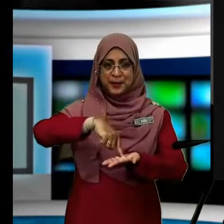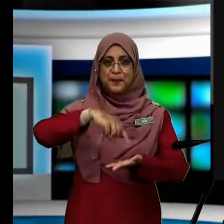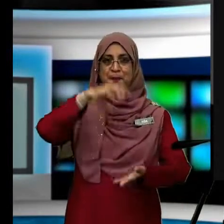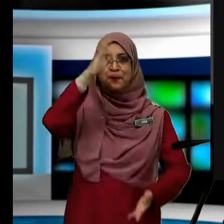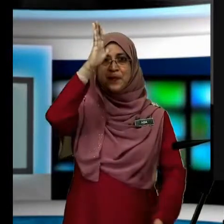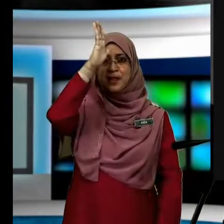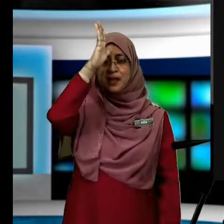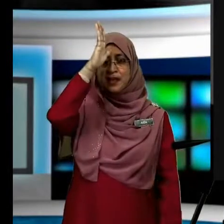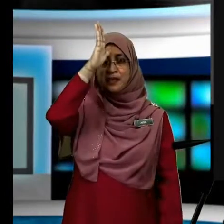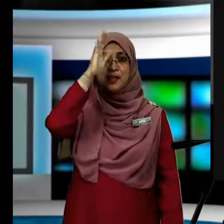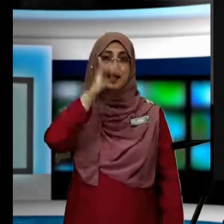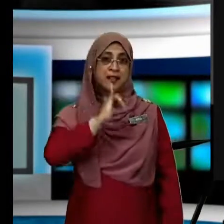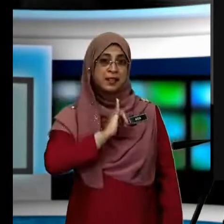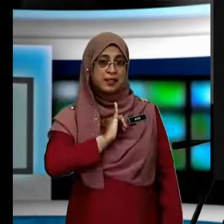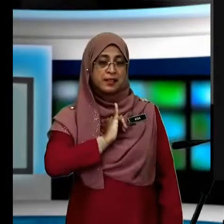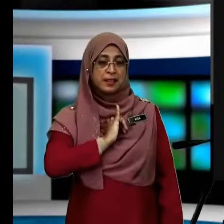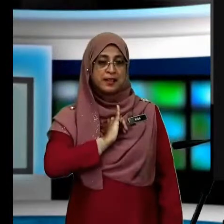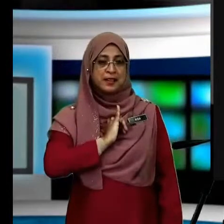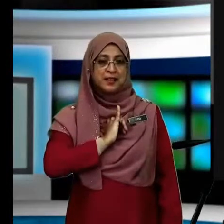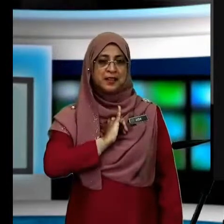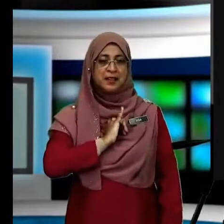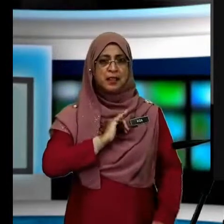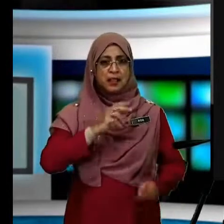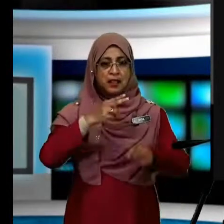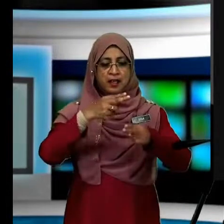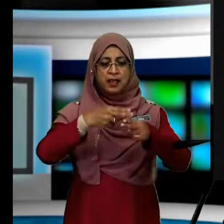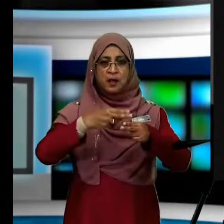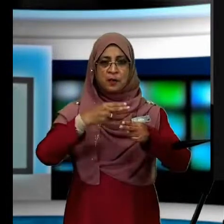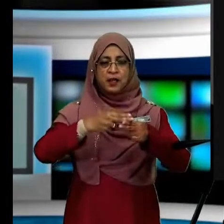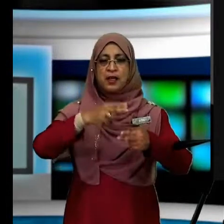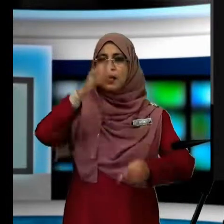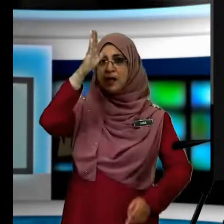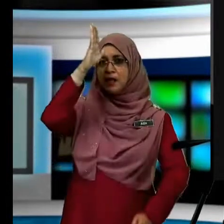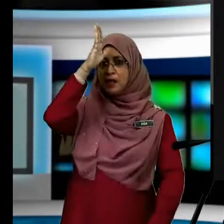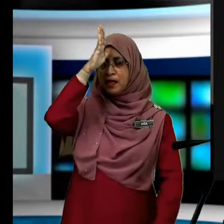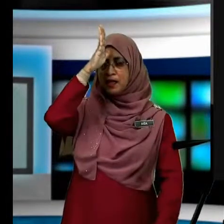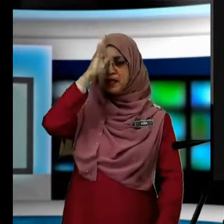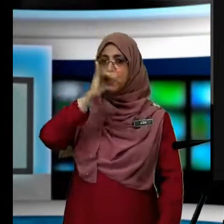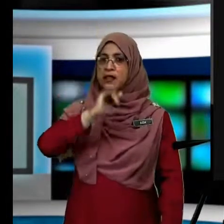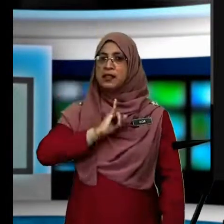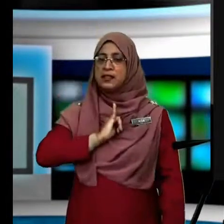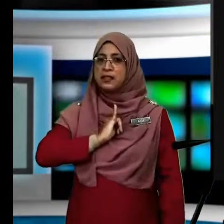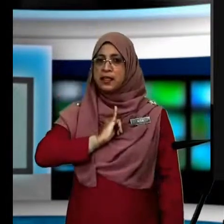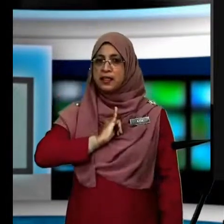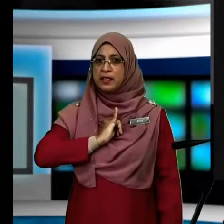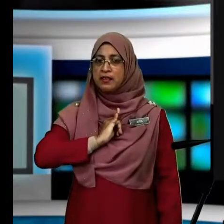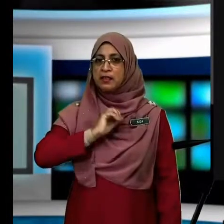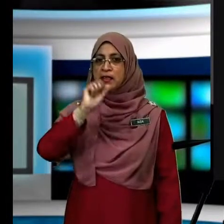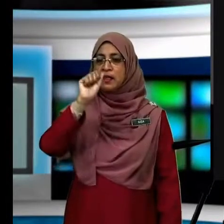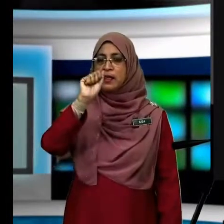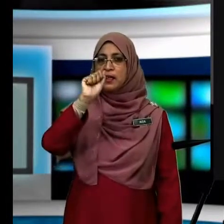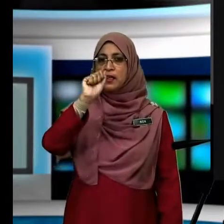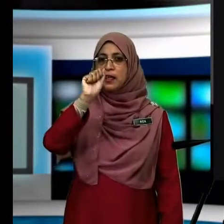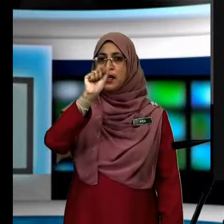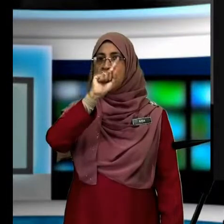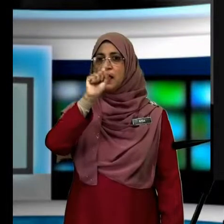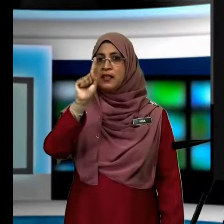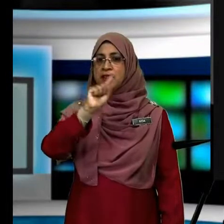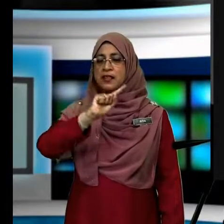ingin ayah saya Nama ayah saya